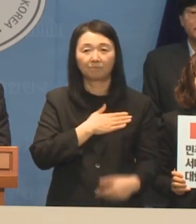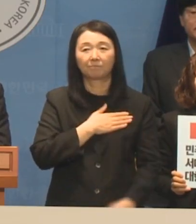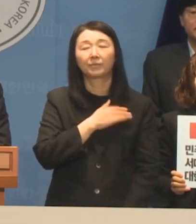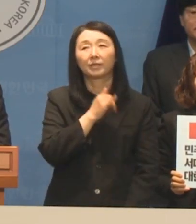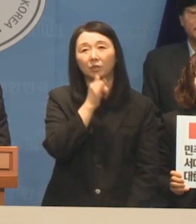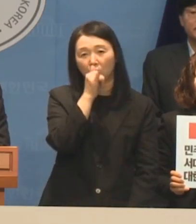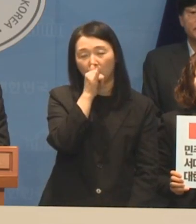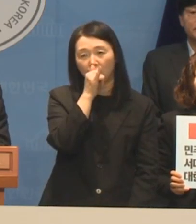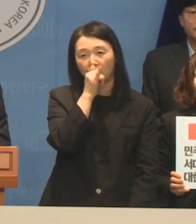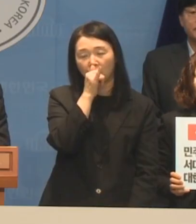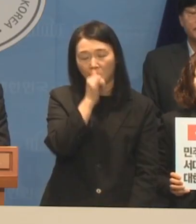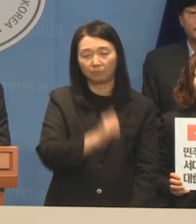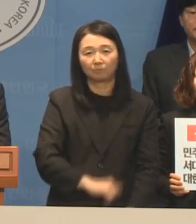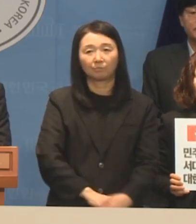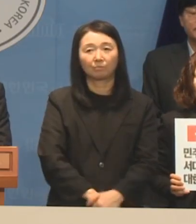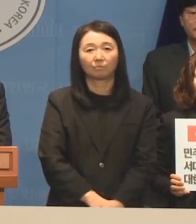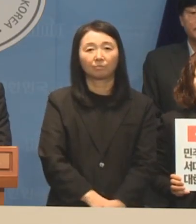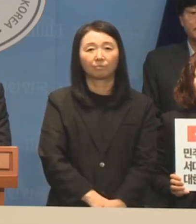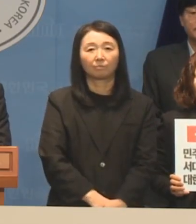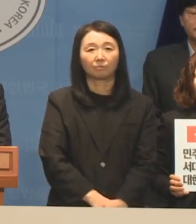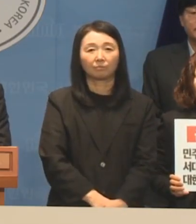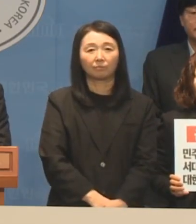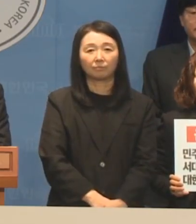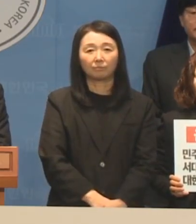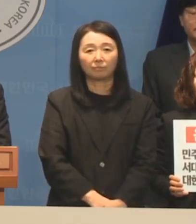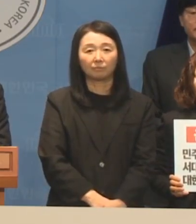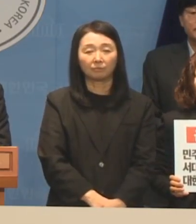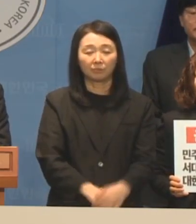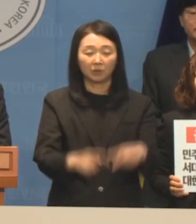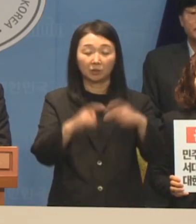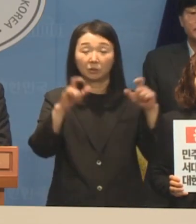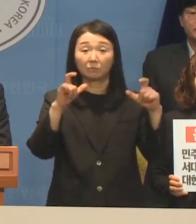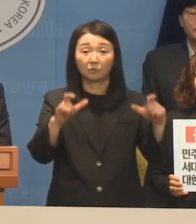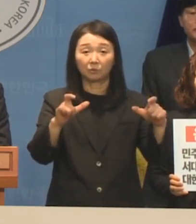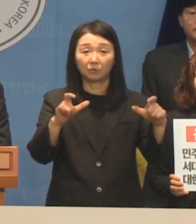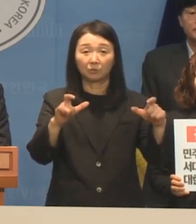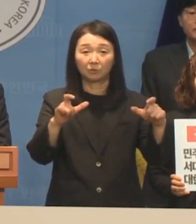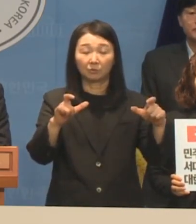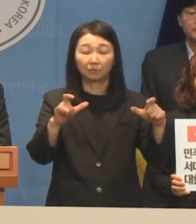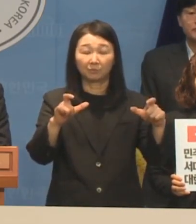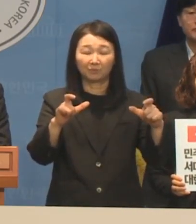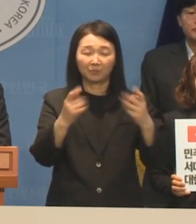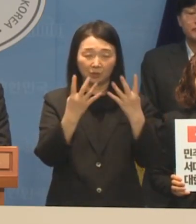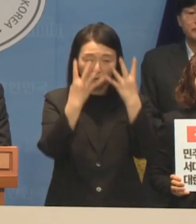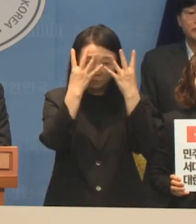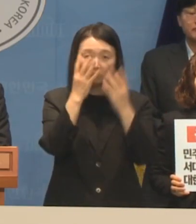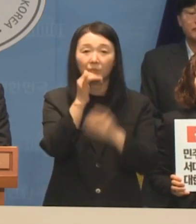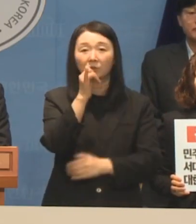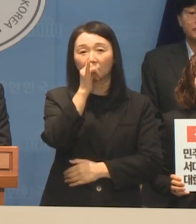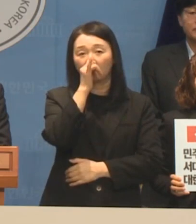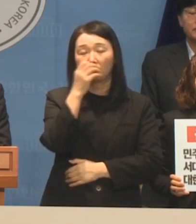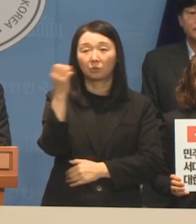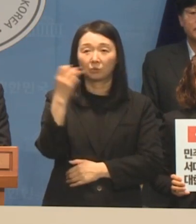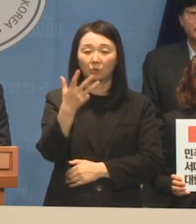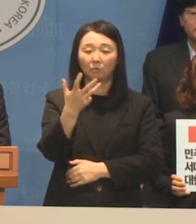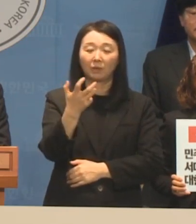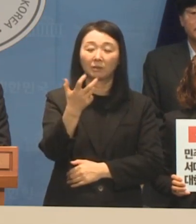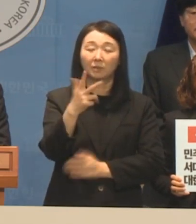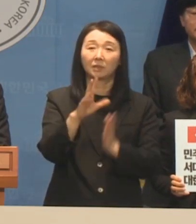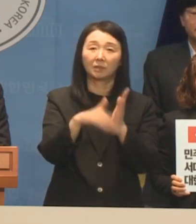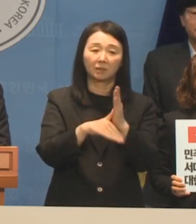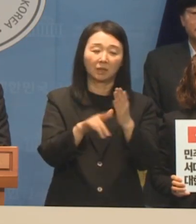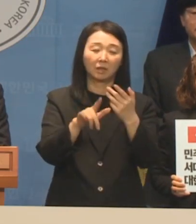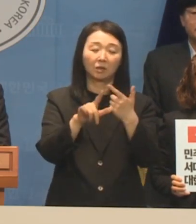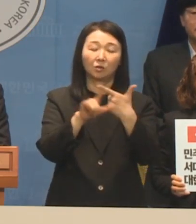다 간직되어 있는 분들이기도 합니다. 아시다시피 서대문구는 서대문 형무소가 있었고 87년 6월